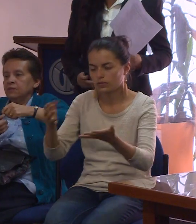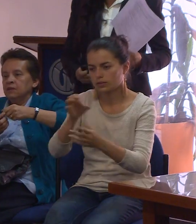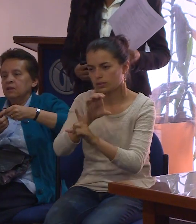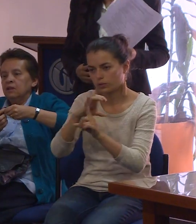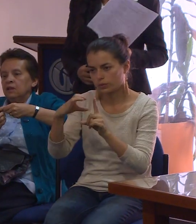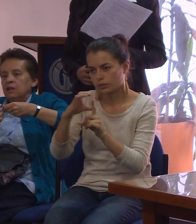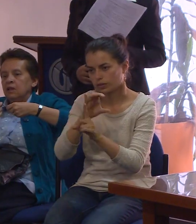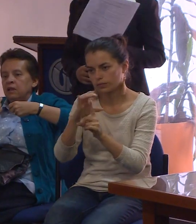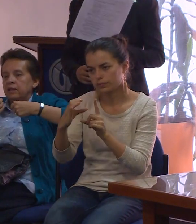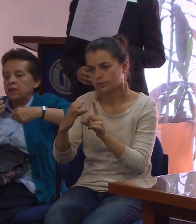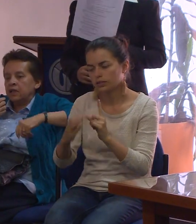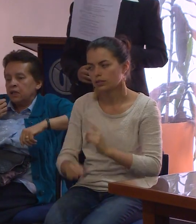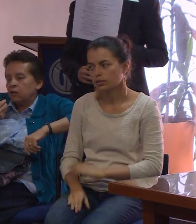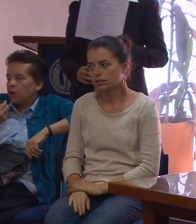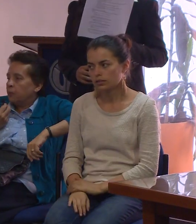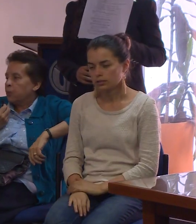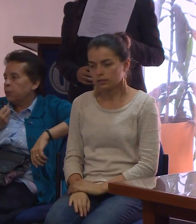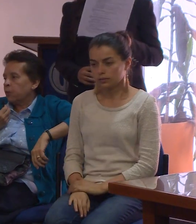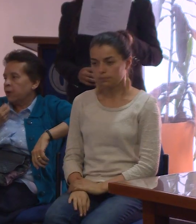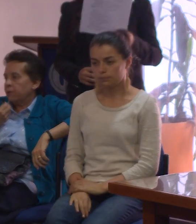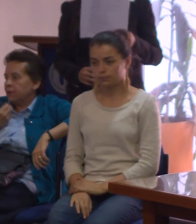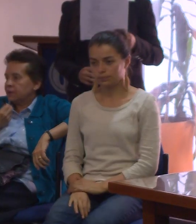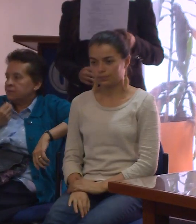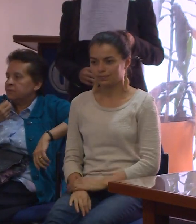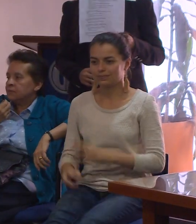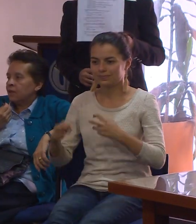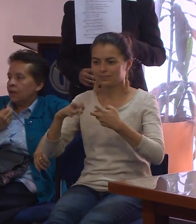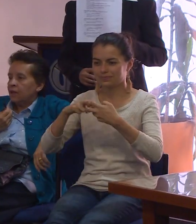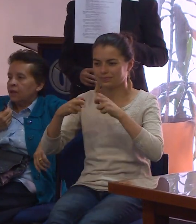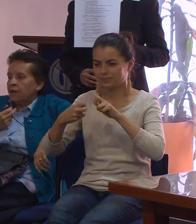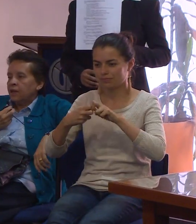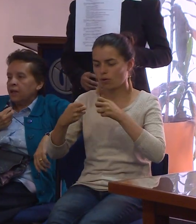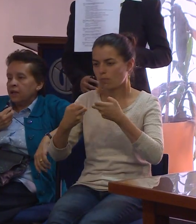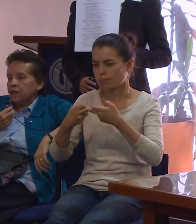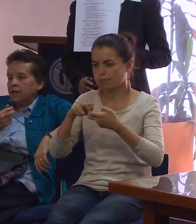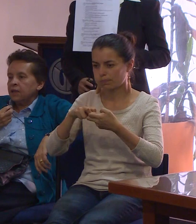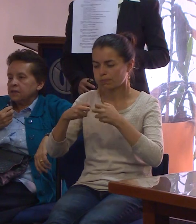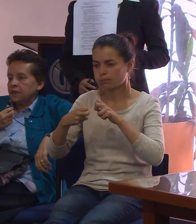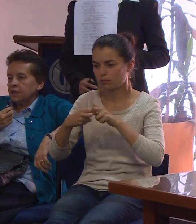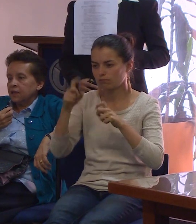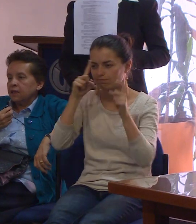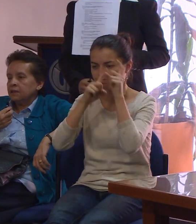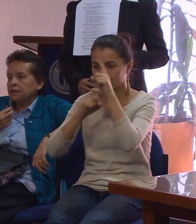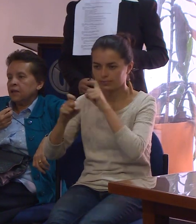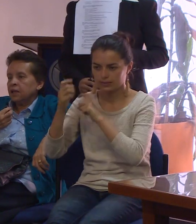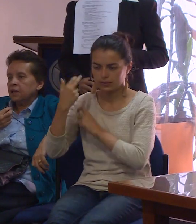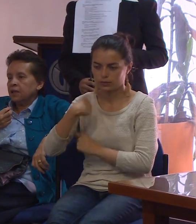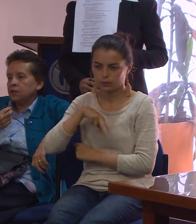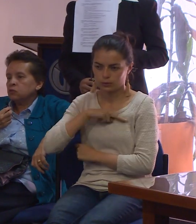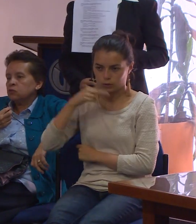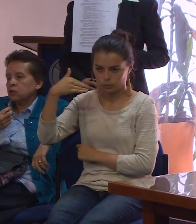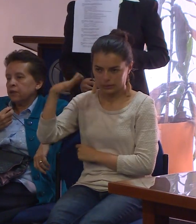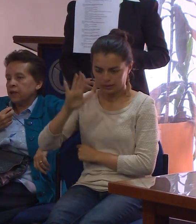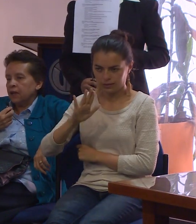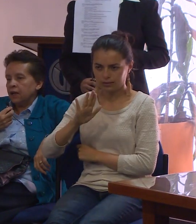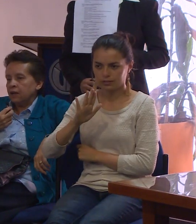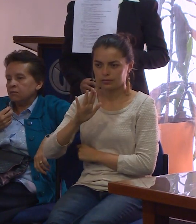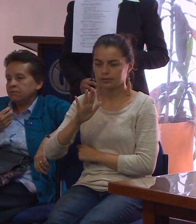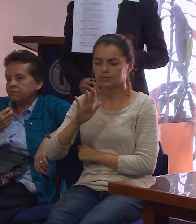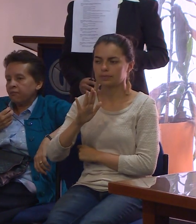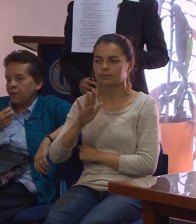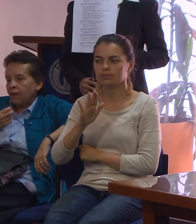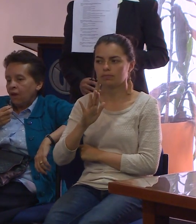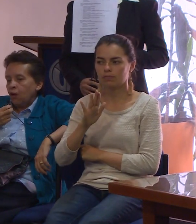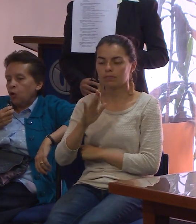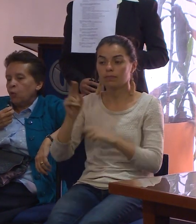Cultural tiene un campo de problemas, que es el asunto de la